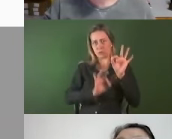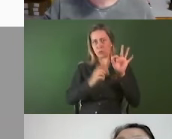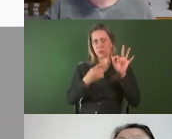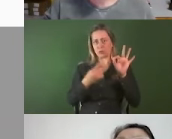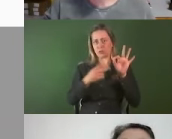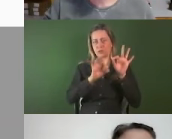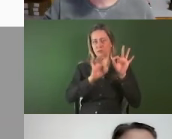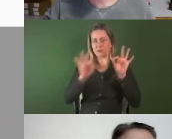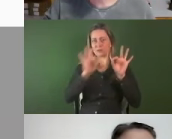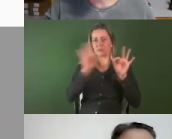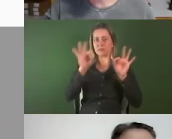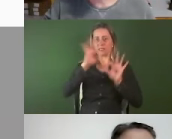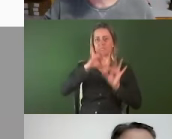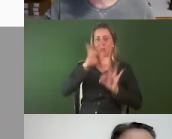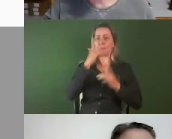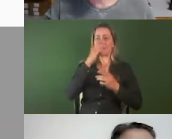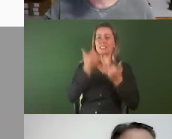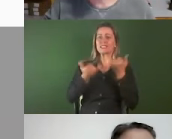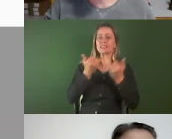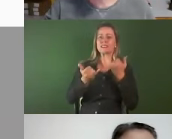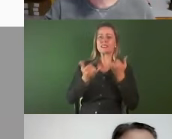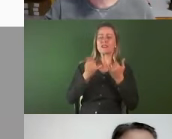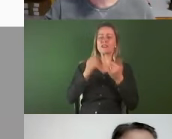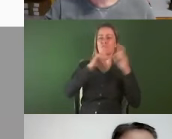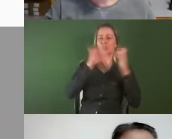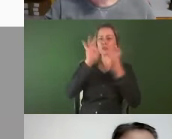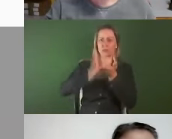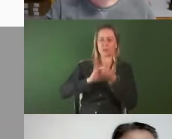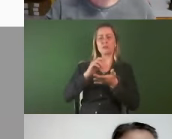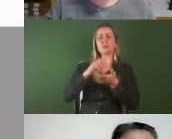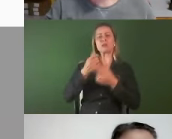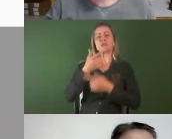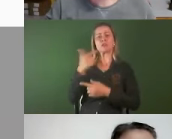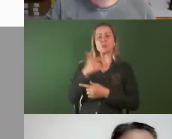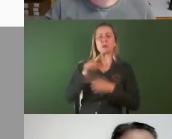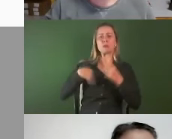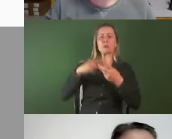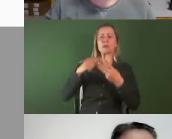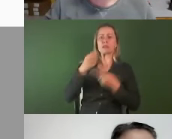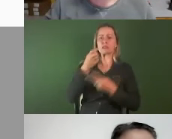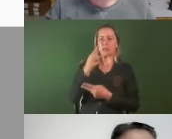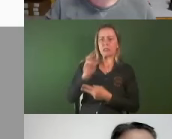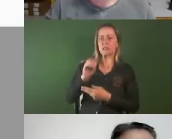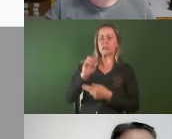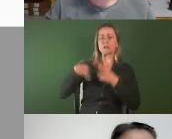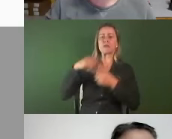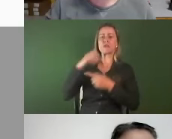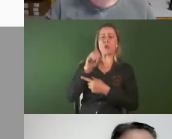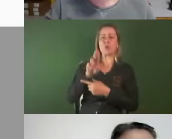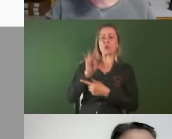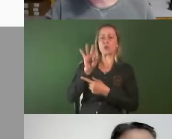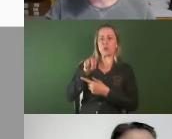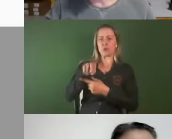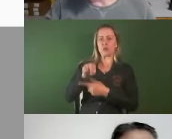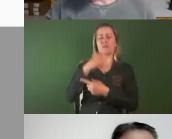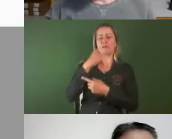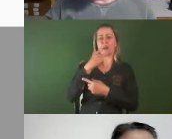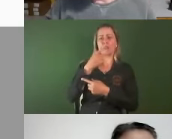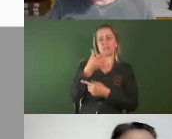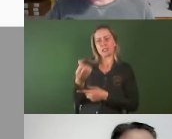Primavera foram 42, depois verão ele fez 30, que fala no outono 26 e que fala do inverno